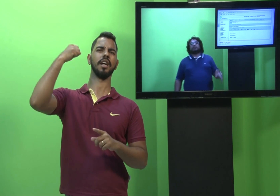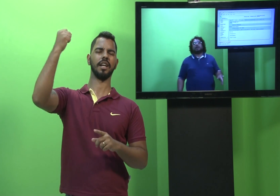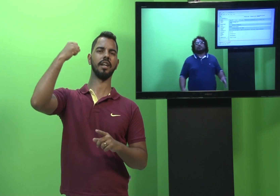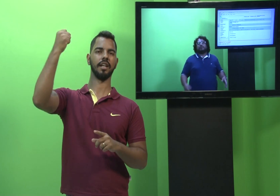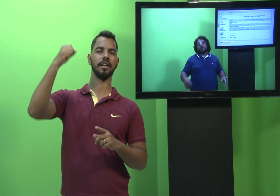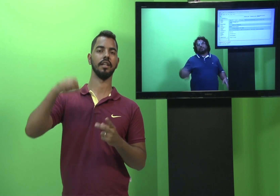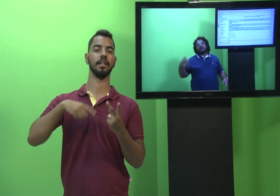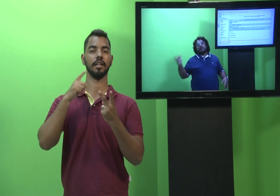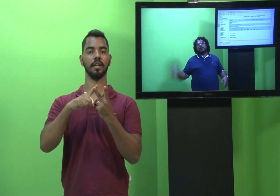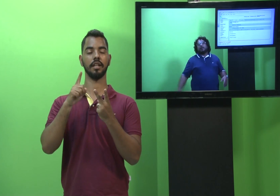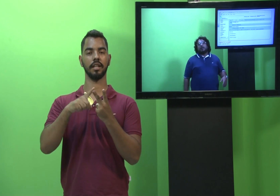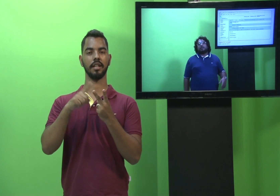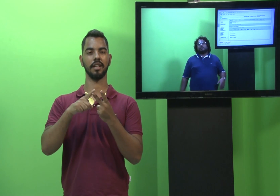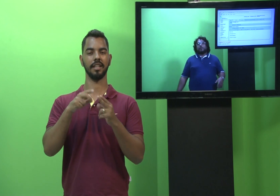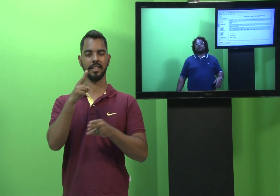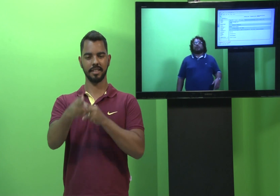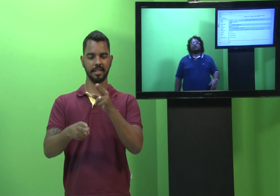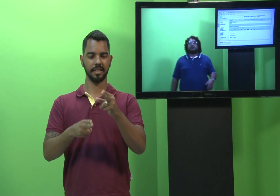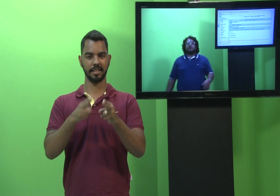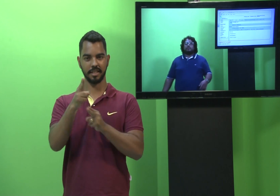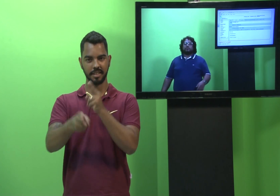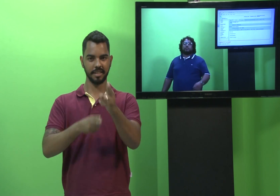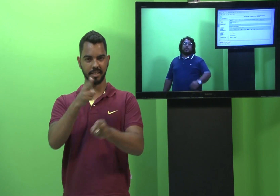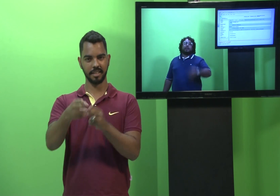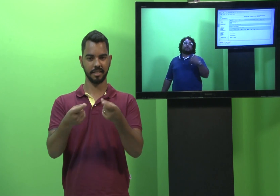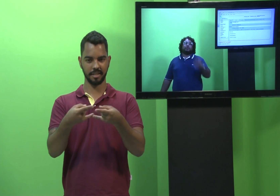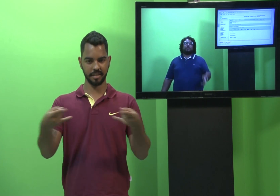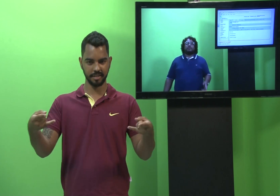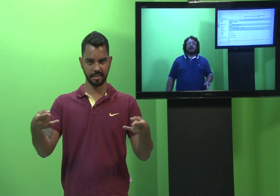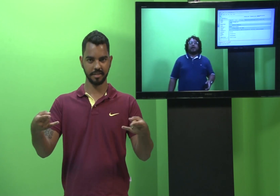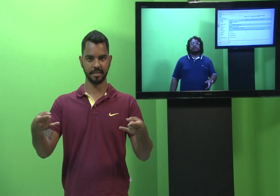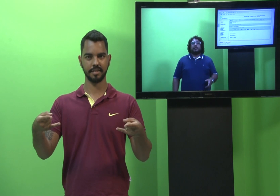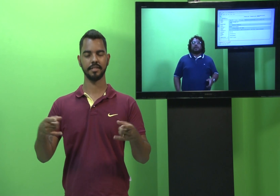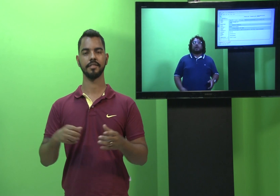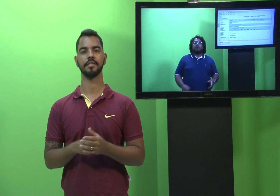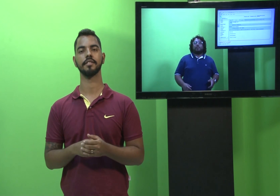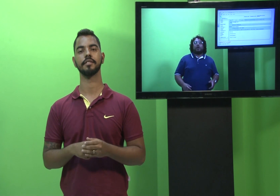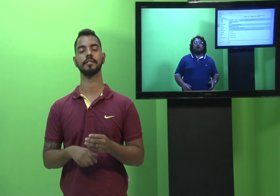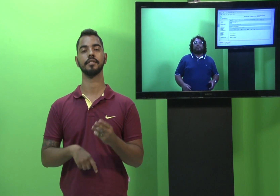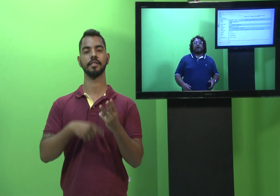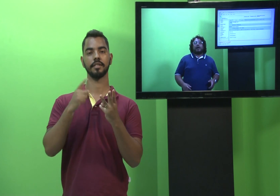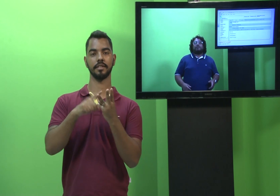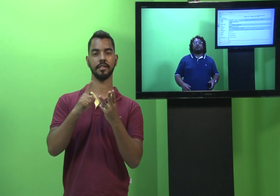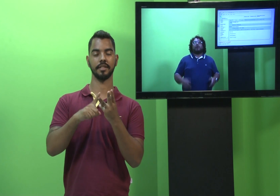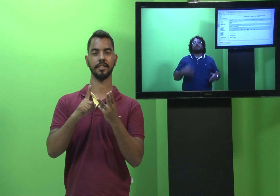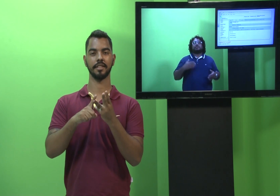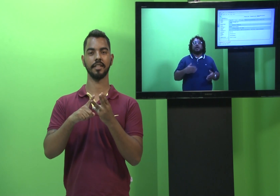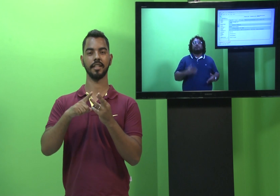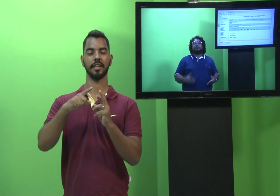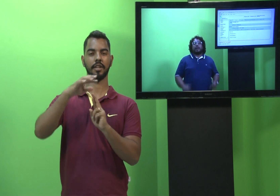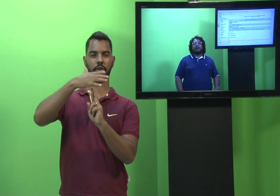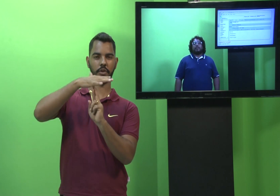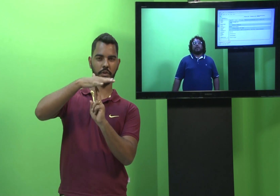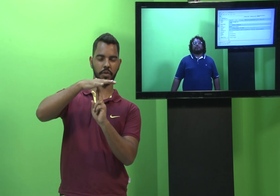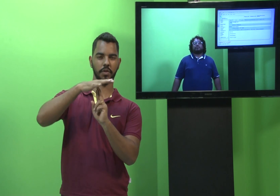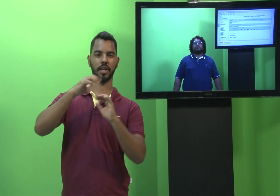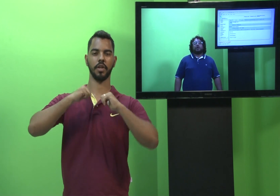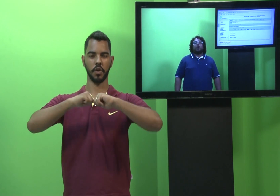dá direito a viajar em transportes coletivos. O bilhete rodoviário que comprova a efetuação de pagamentos.